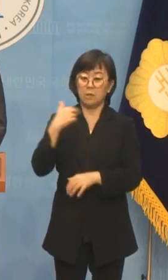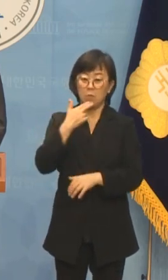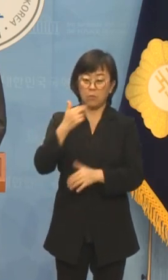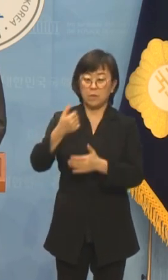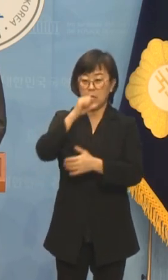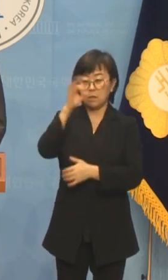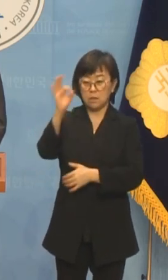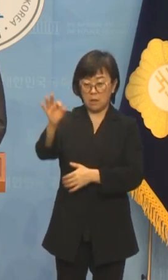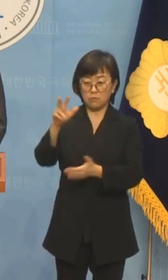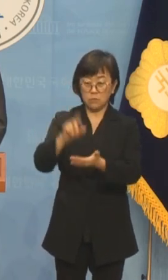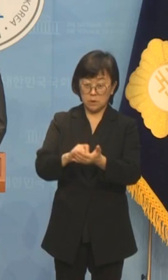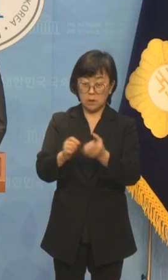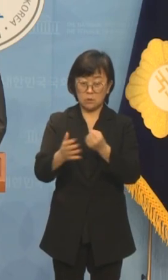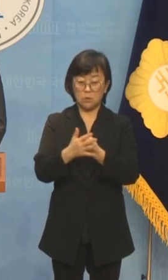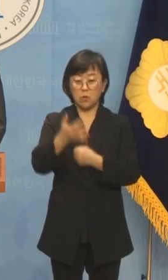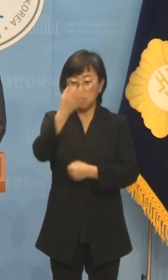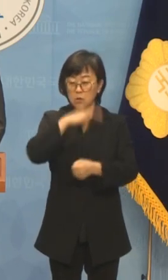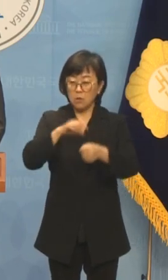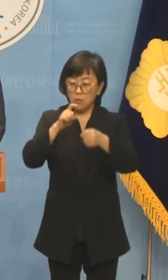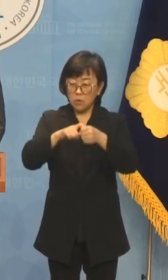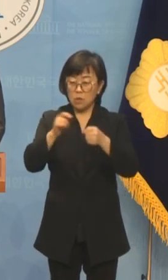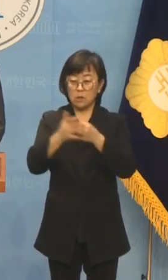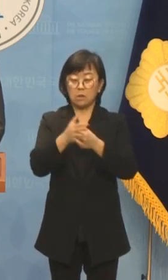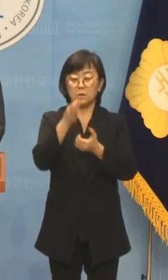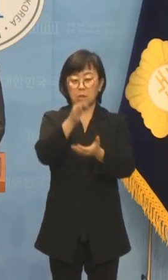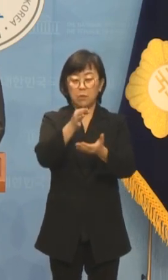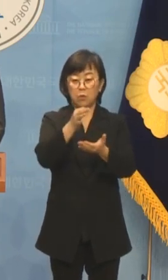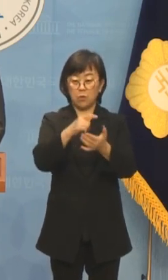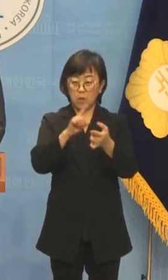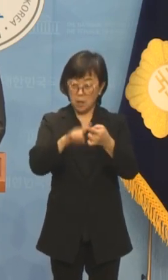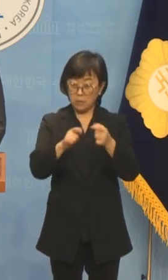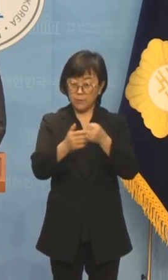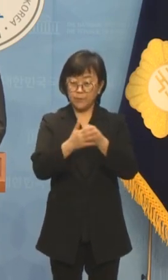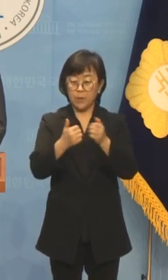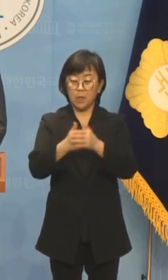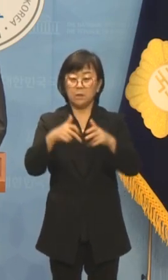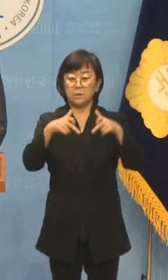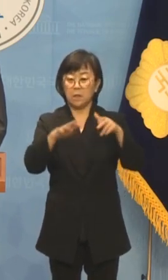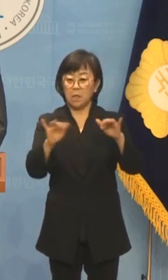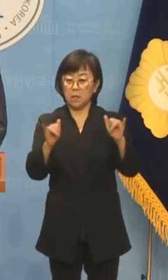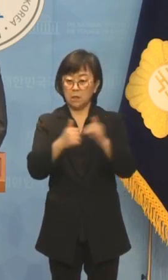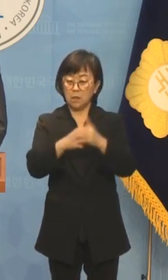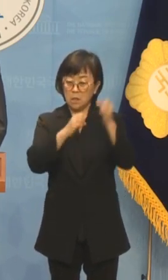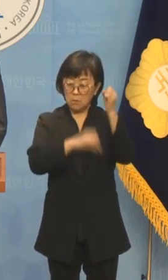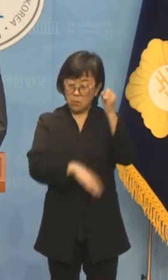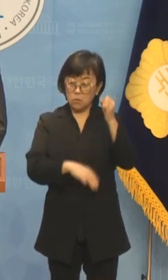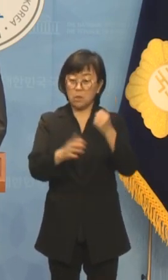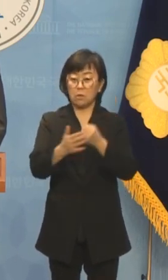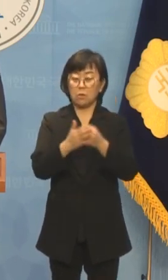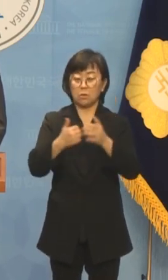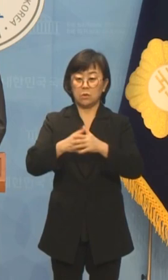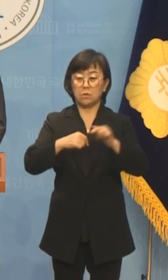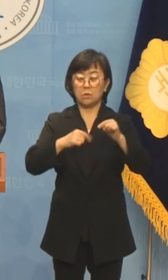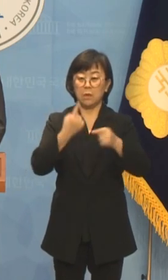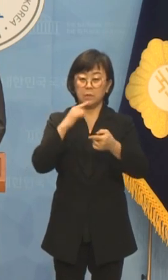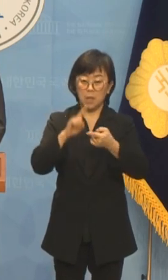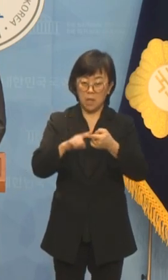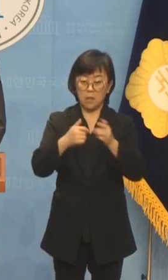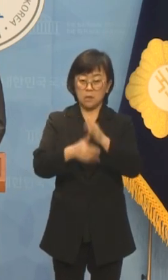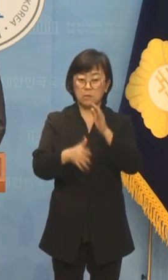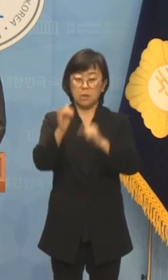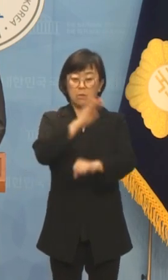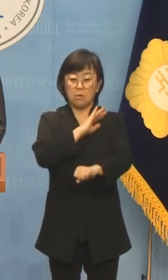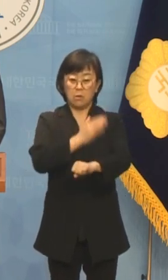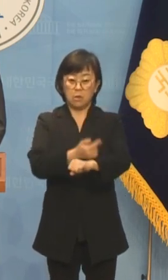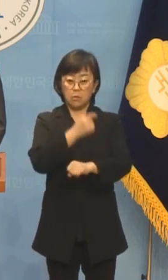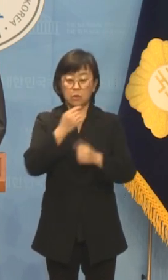예산 논리와 이윤 추구의 자본 논리에 꺾이지 않고 장애인들의 기본적이고 정당한 시민의